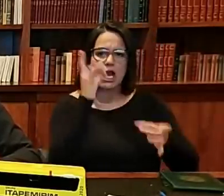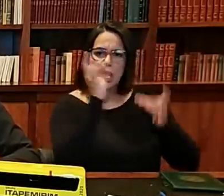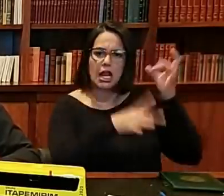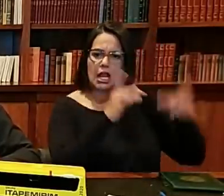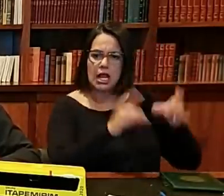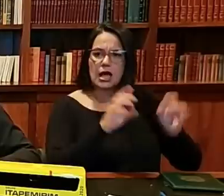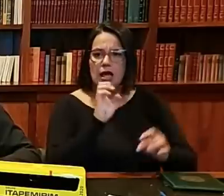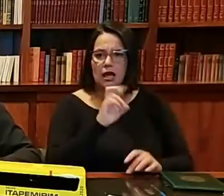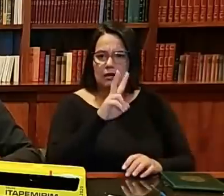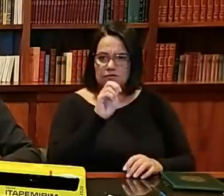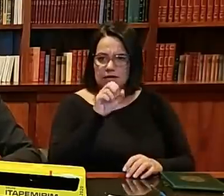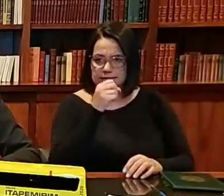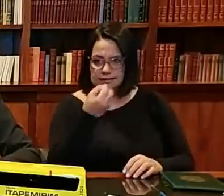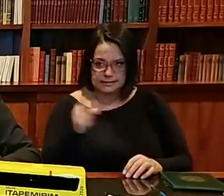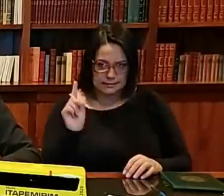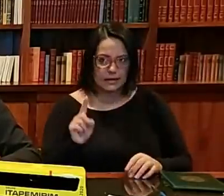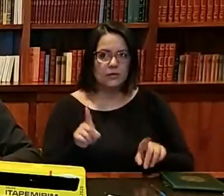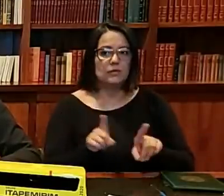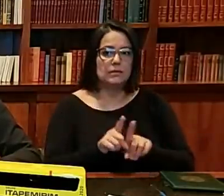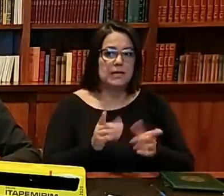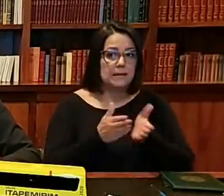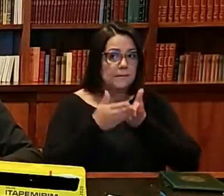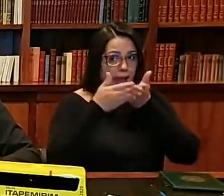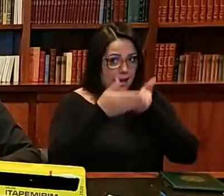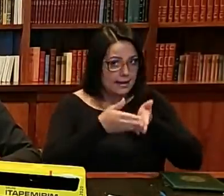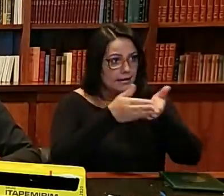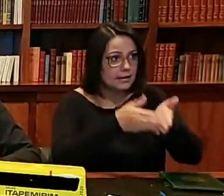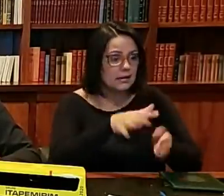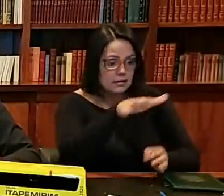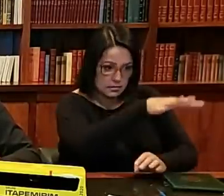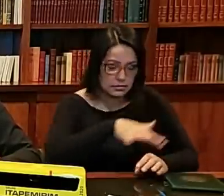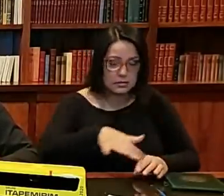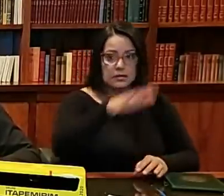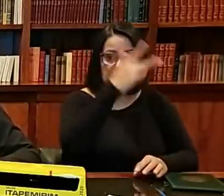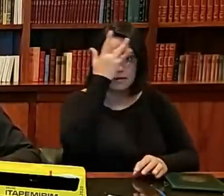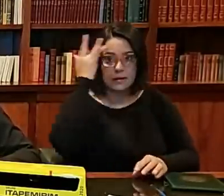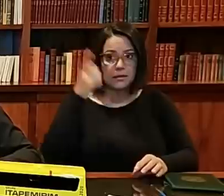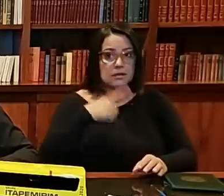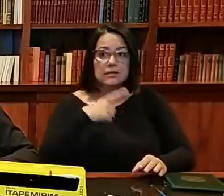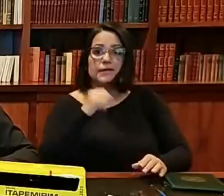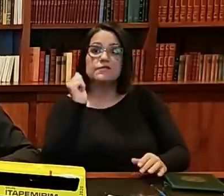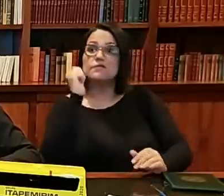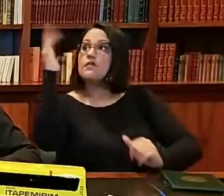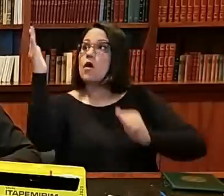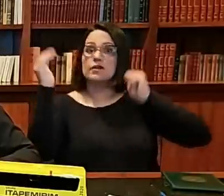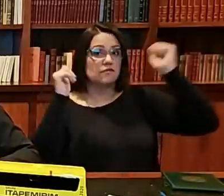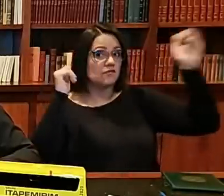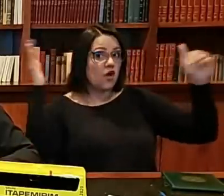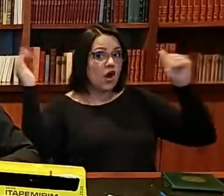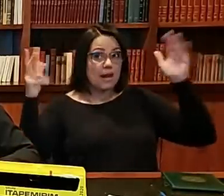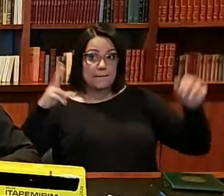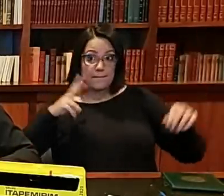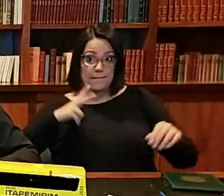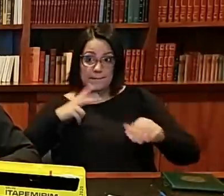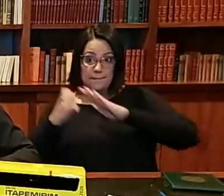pessoal, engenheiros também da Marinha. E é um pessoal que é muito assediado pela iniciativa privada.